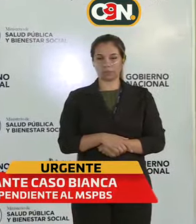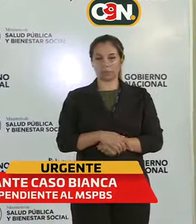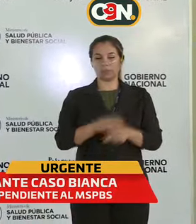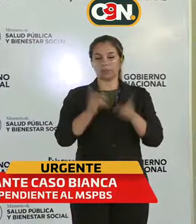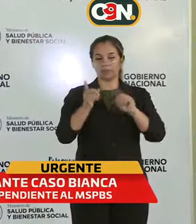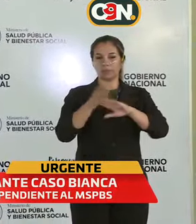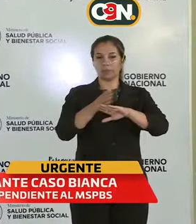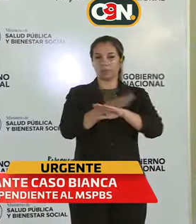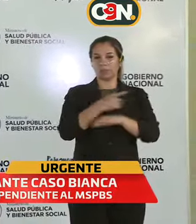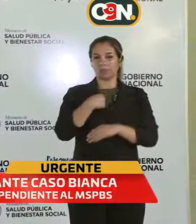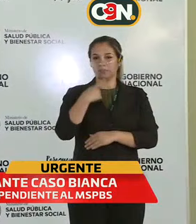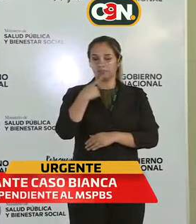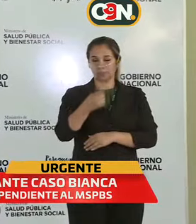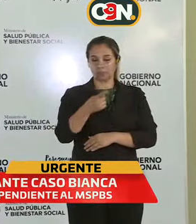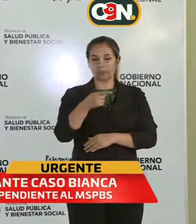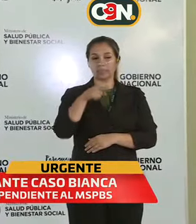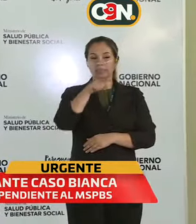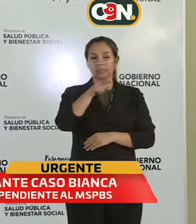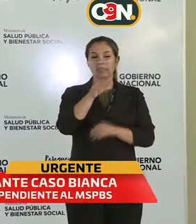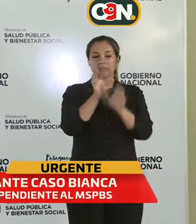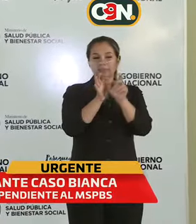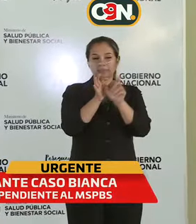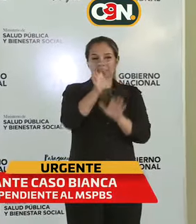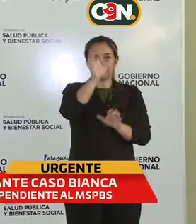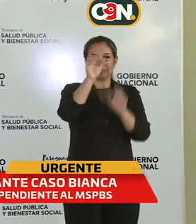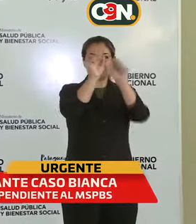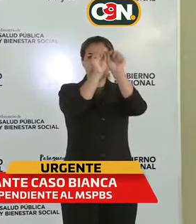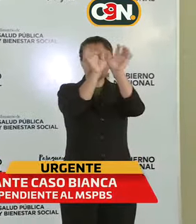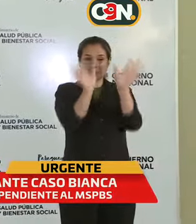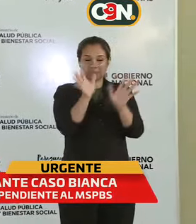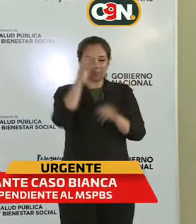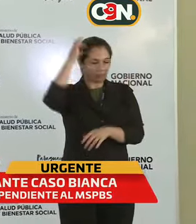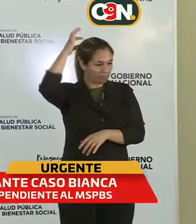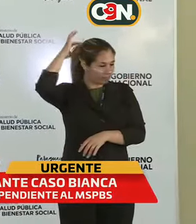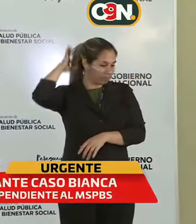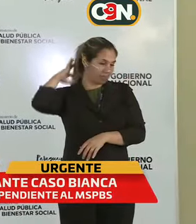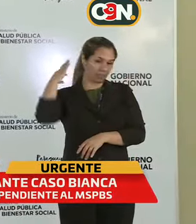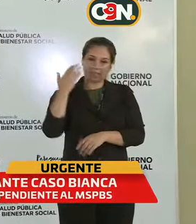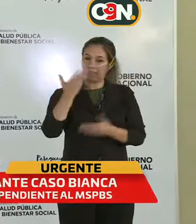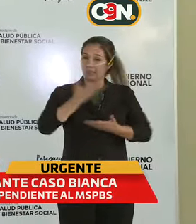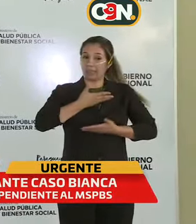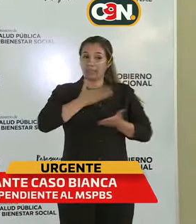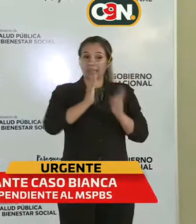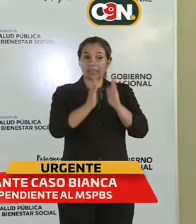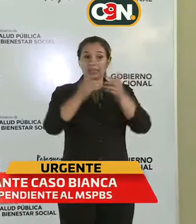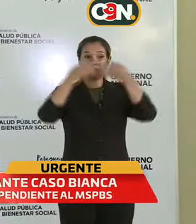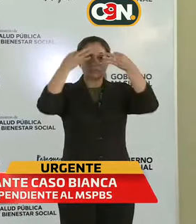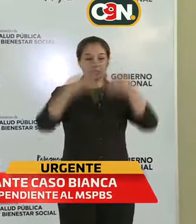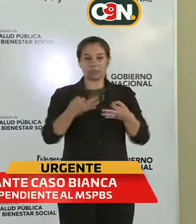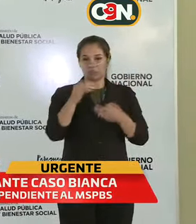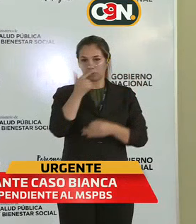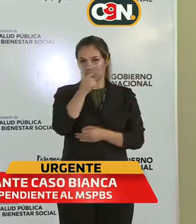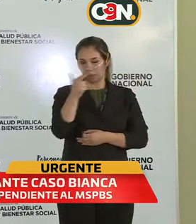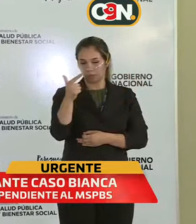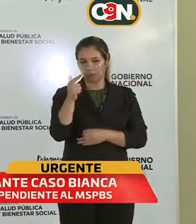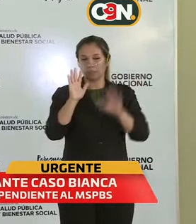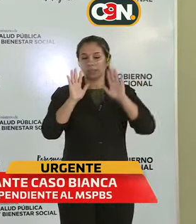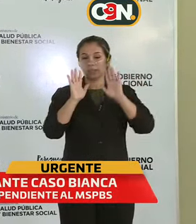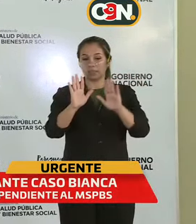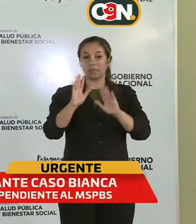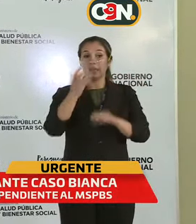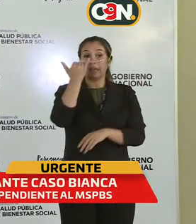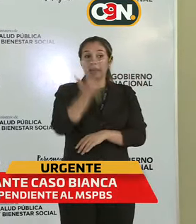Como les dije, la atrofia muscular espinal tiene una evolución inexorable si es que no tiene tratamiento. En este contexto, cuando hay